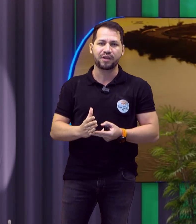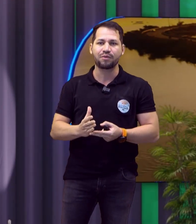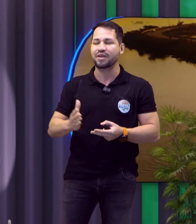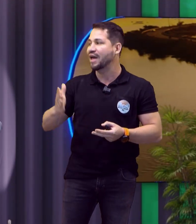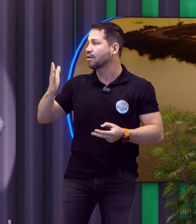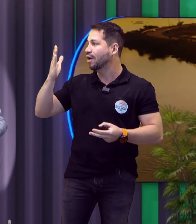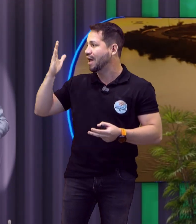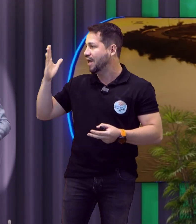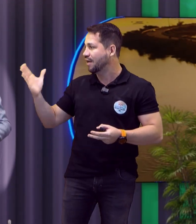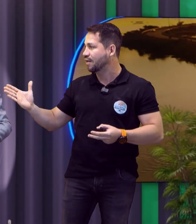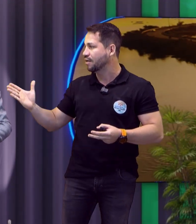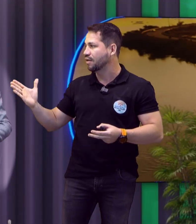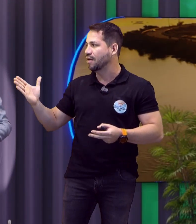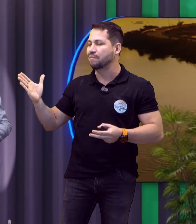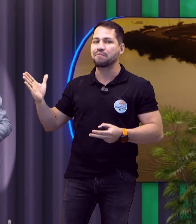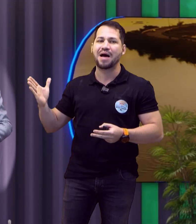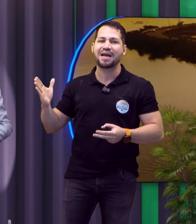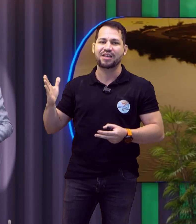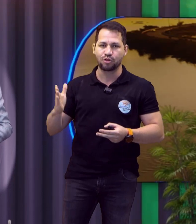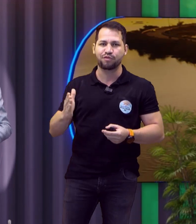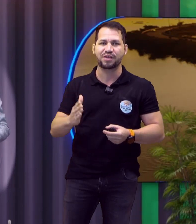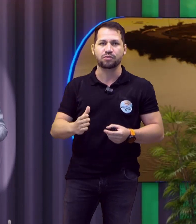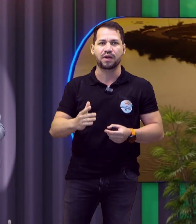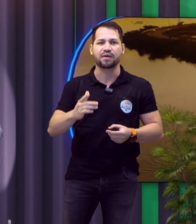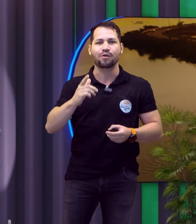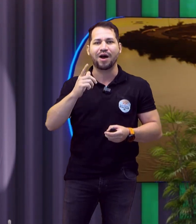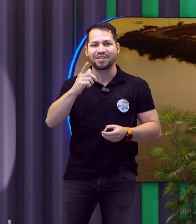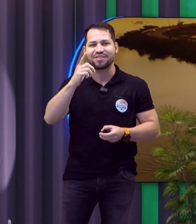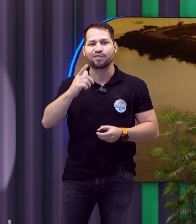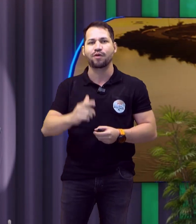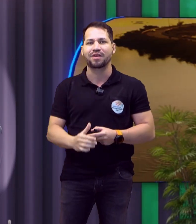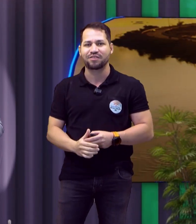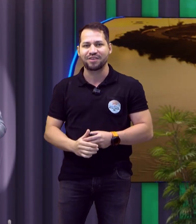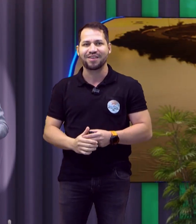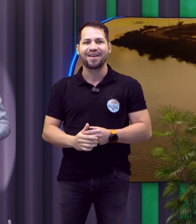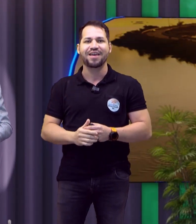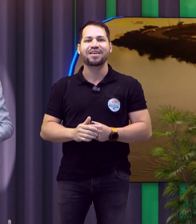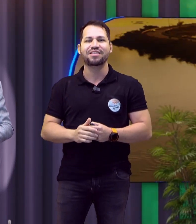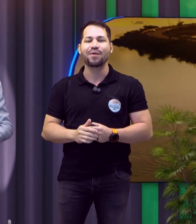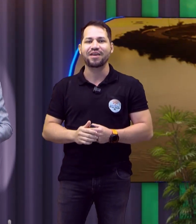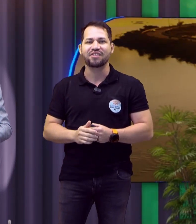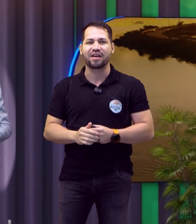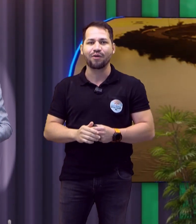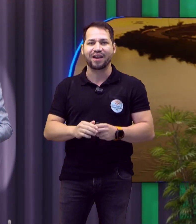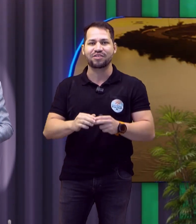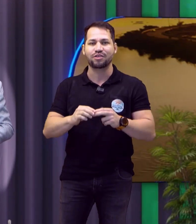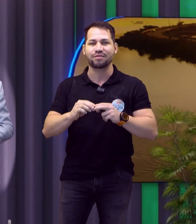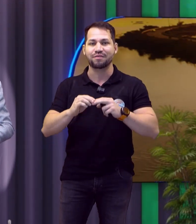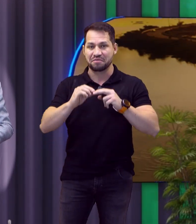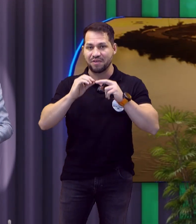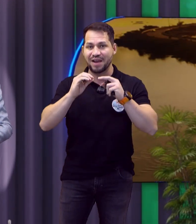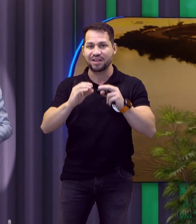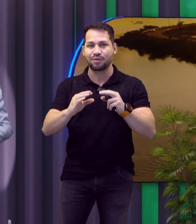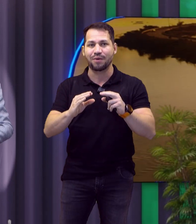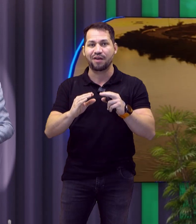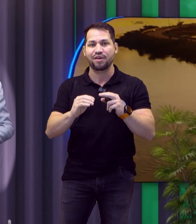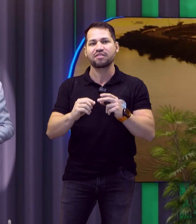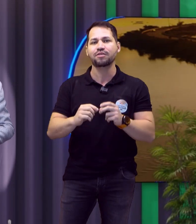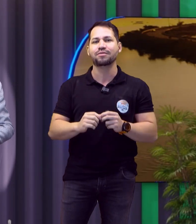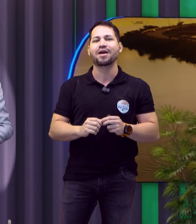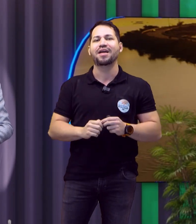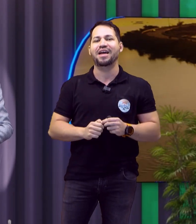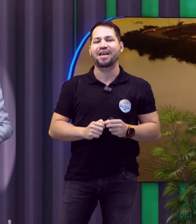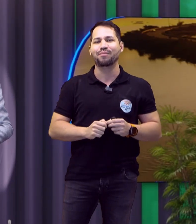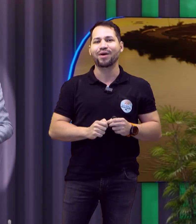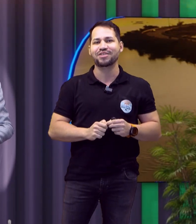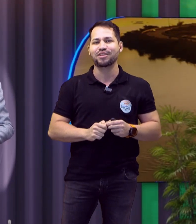novo modelo que agora é a Maquinofatura. maquinofatura. Guarde essas informações. Então é isso, agora a gente vai ali tomar um